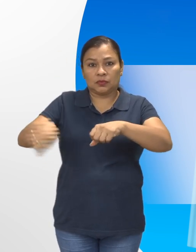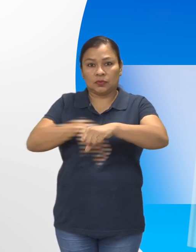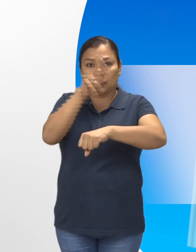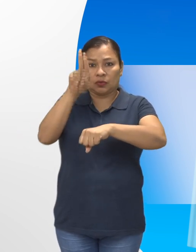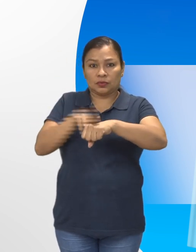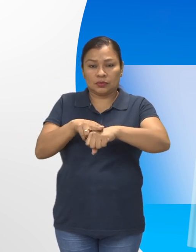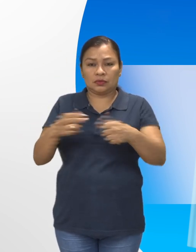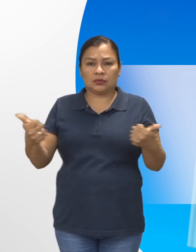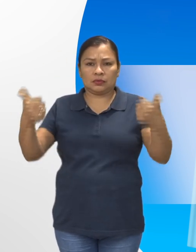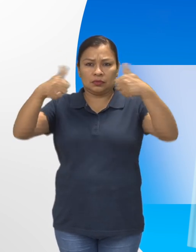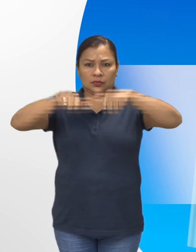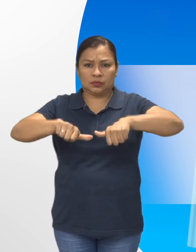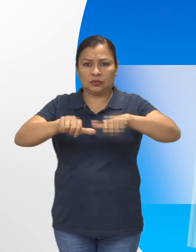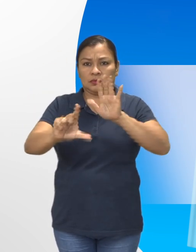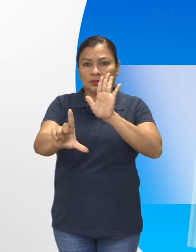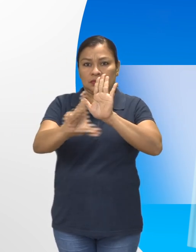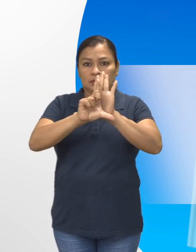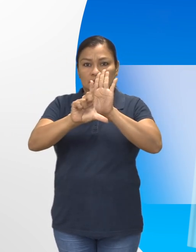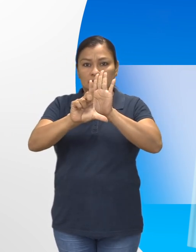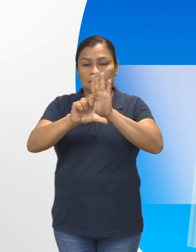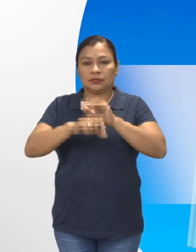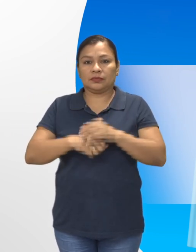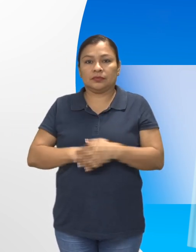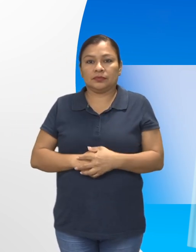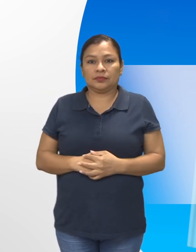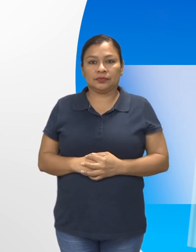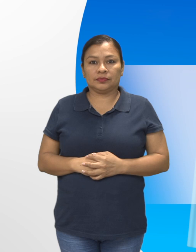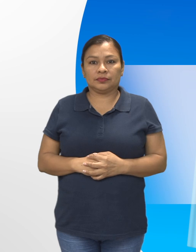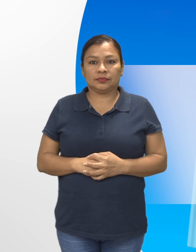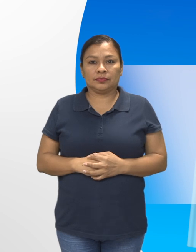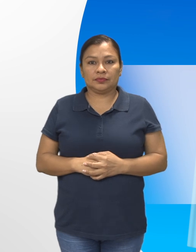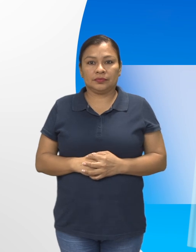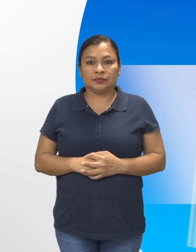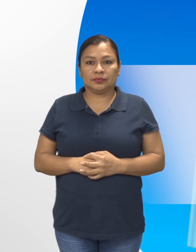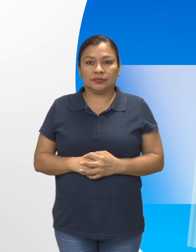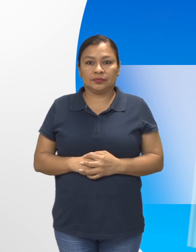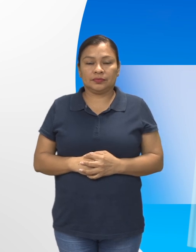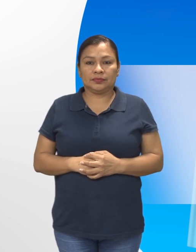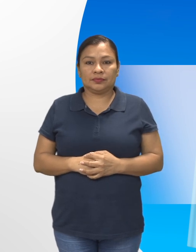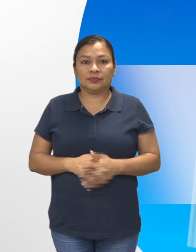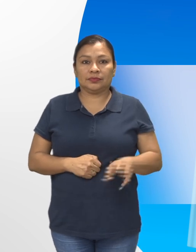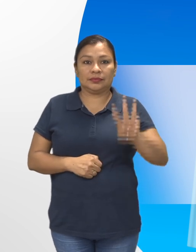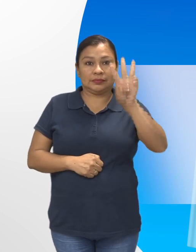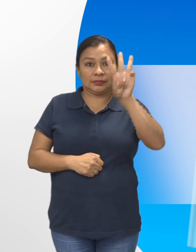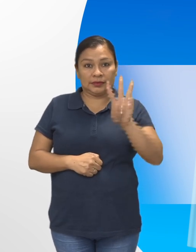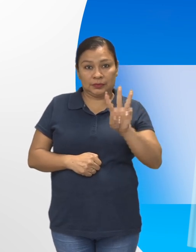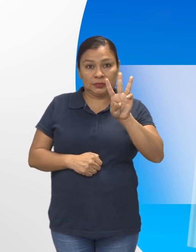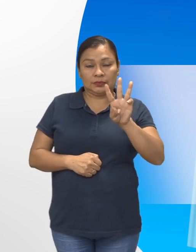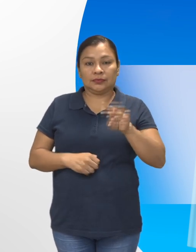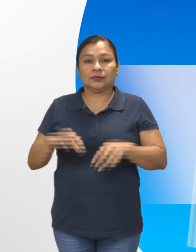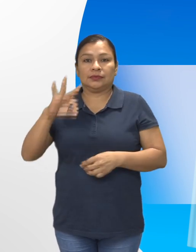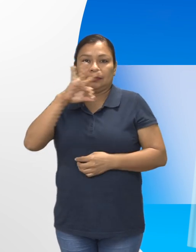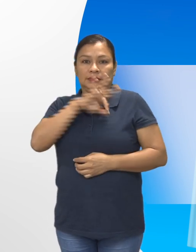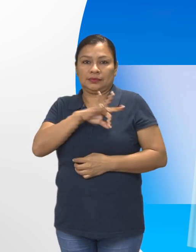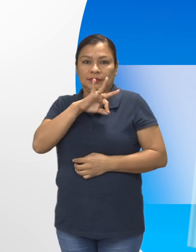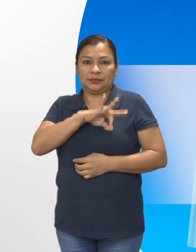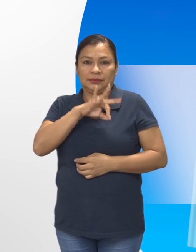2. Ser remunerado en moneda de curso legal en su centro de trabajo.